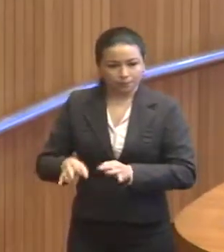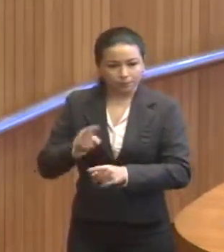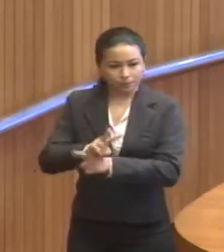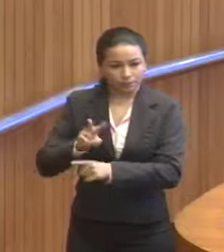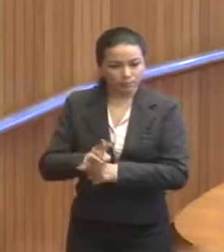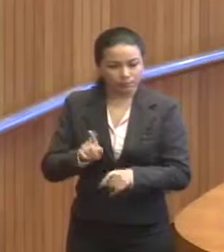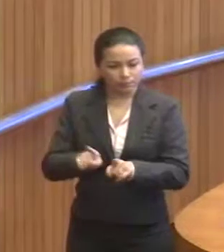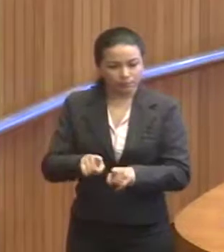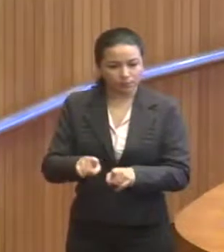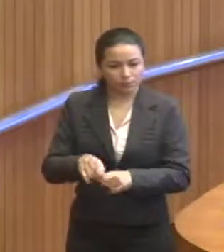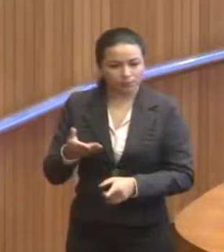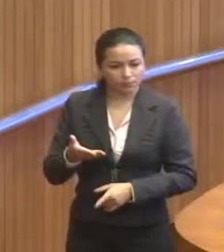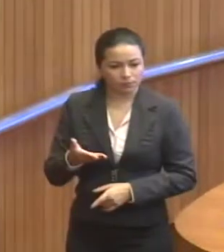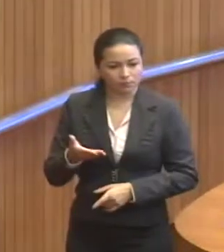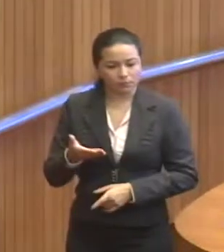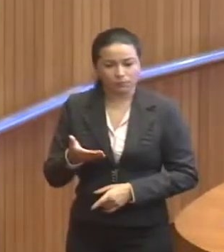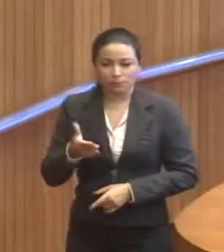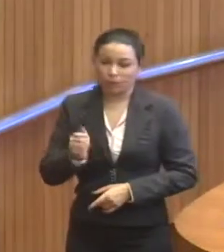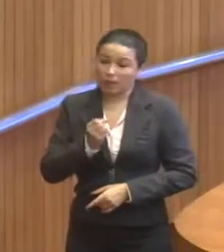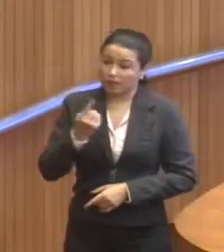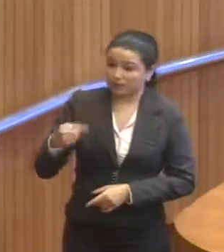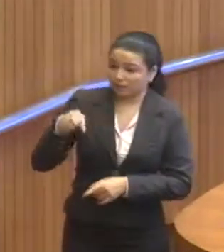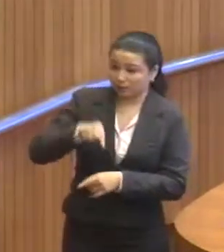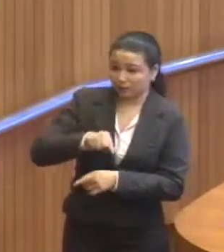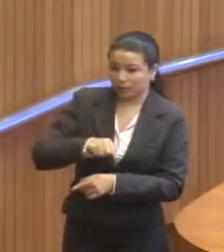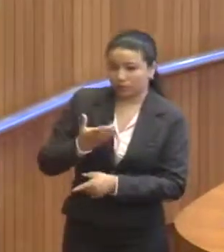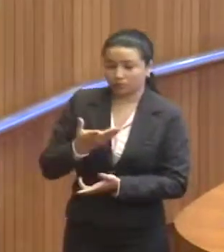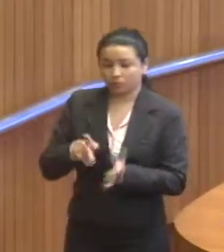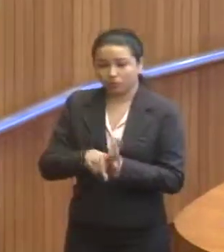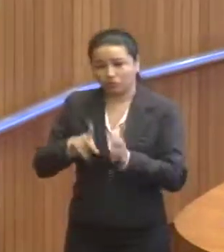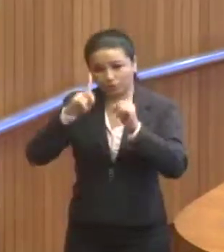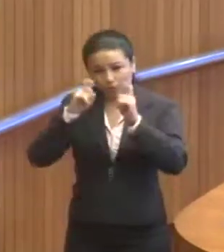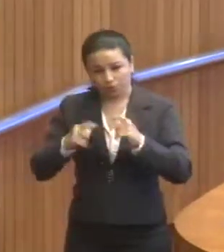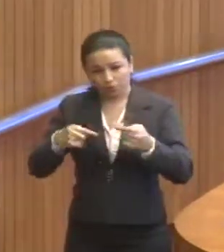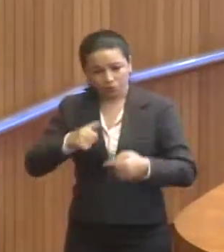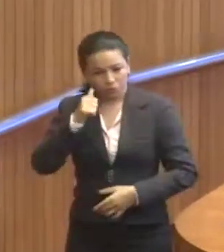proteção e também de ação coercitiva em relação à violência contra a mulher. Muito obrigada.